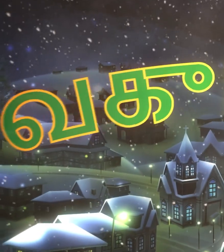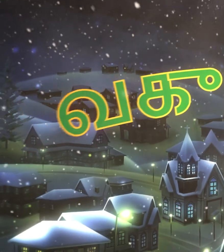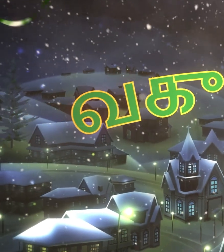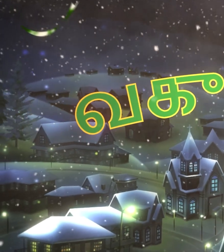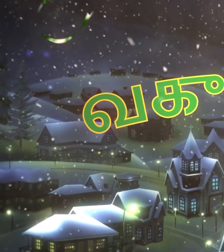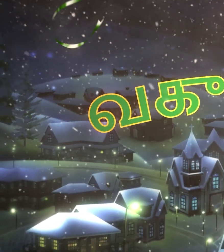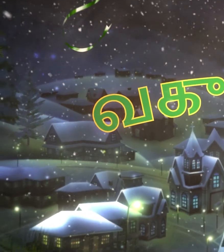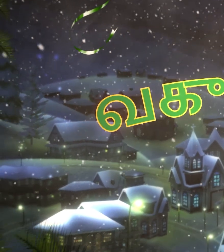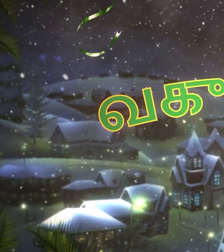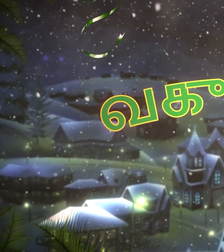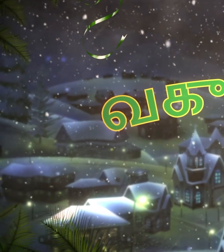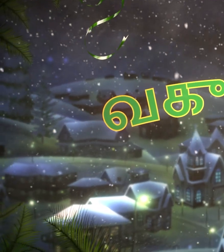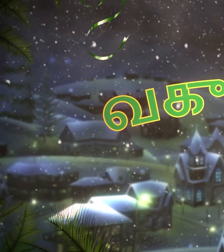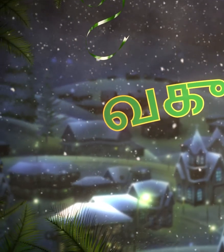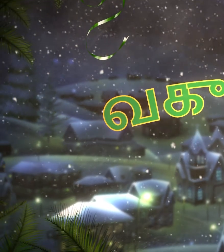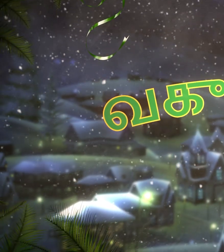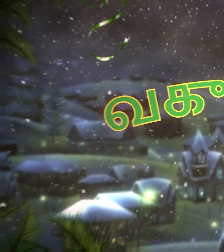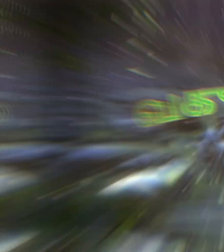பகுதி 2.